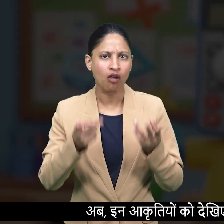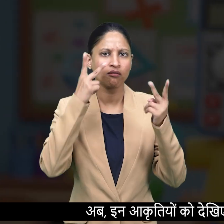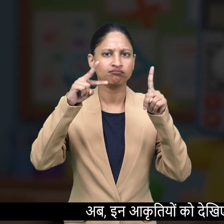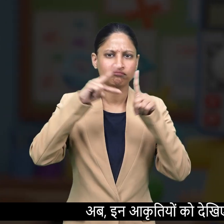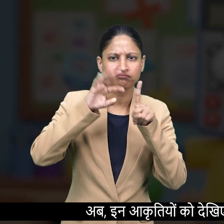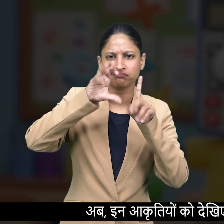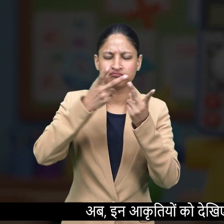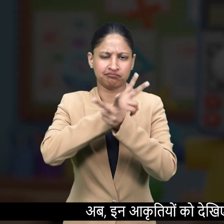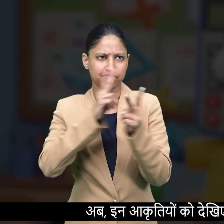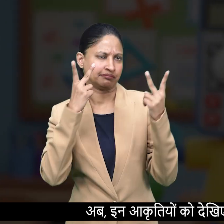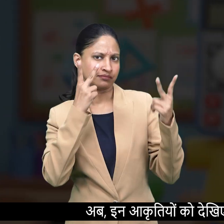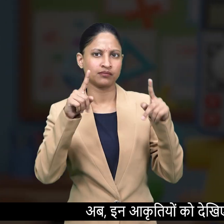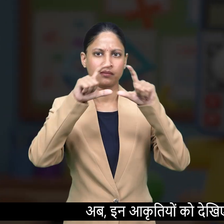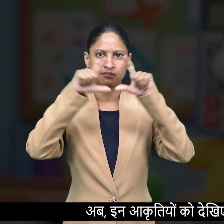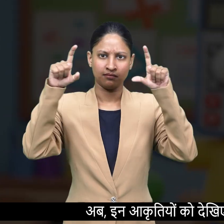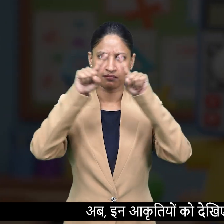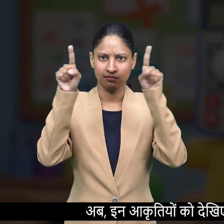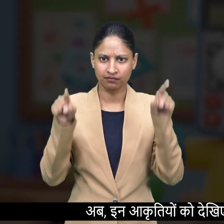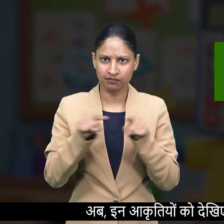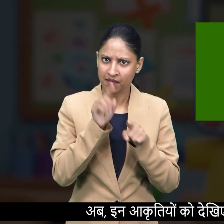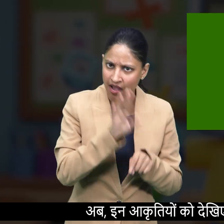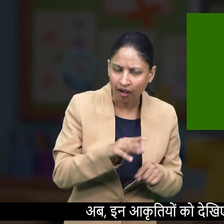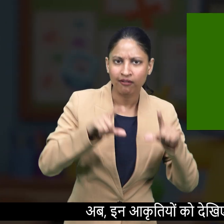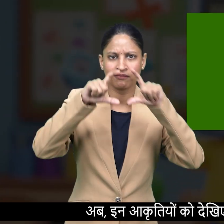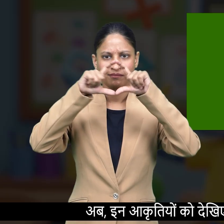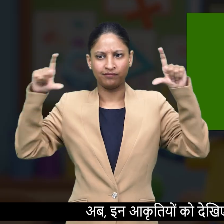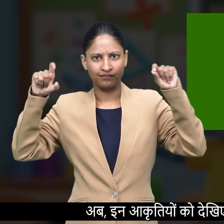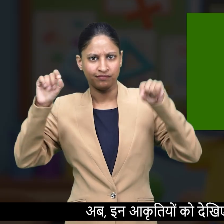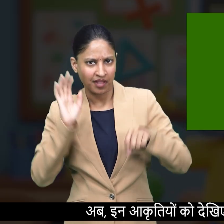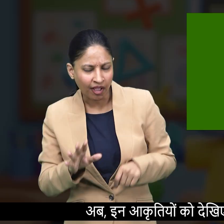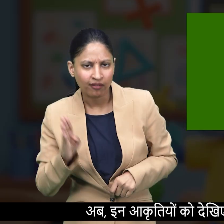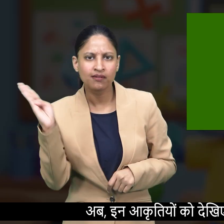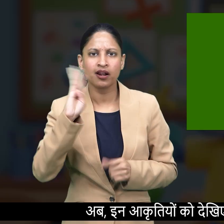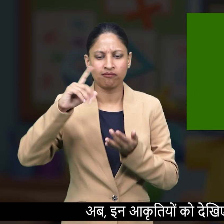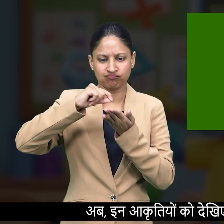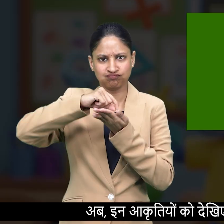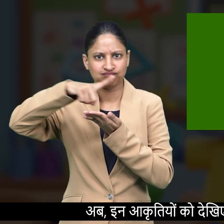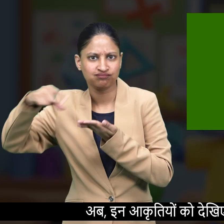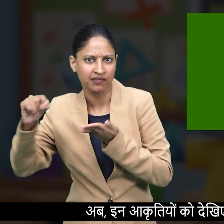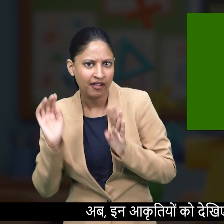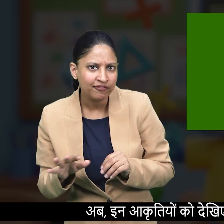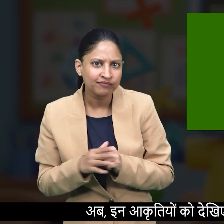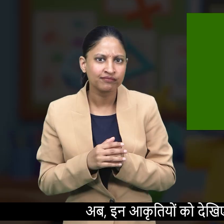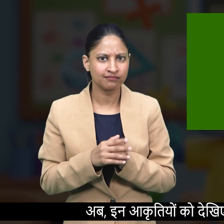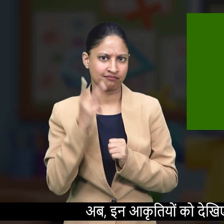अब इन आकृतियों को देखिए, एक वर्ग, एक आयत और एक पत्ता।